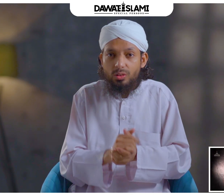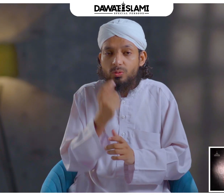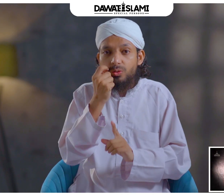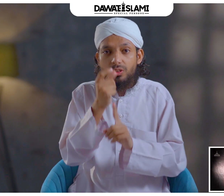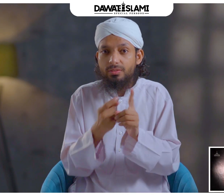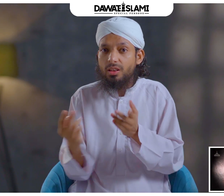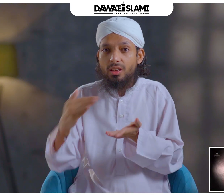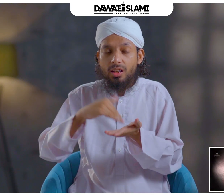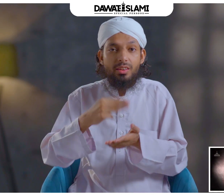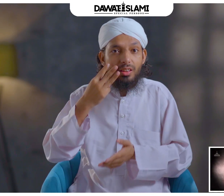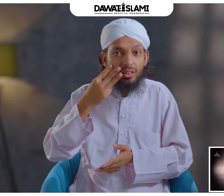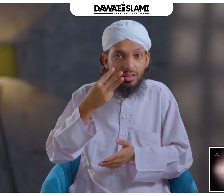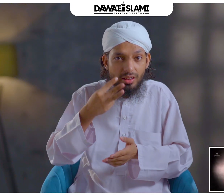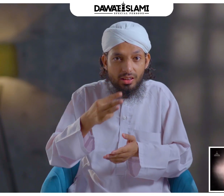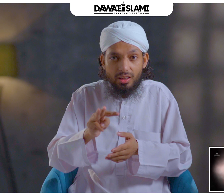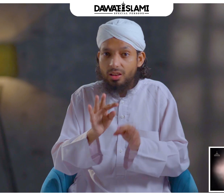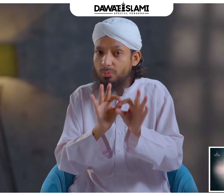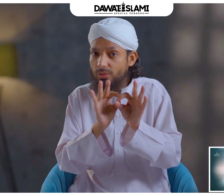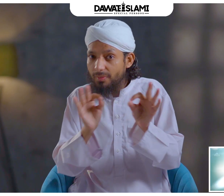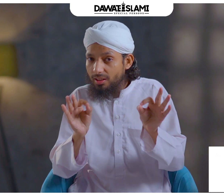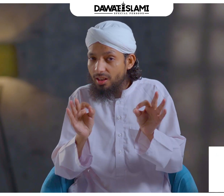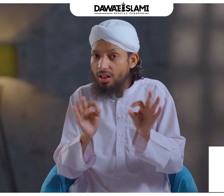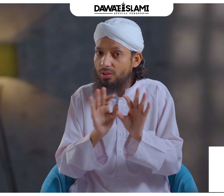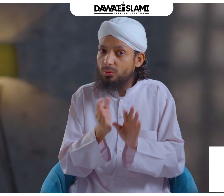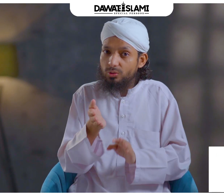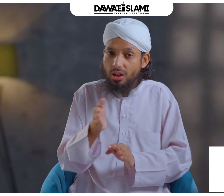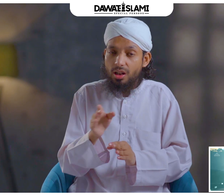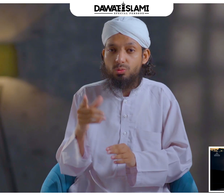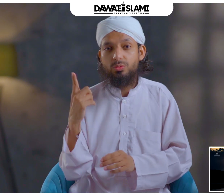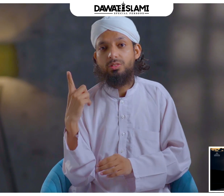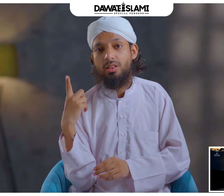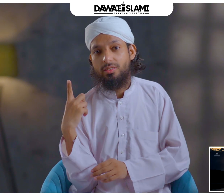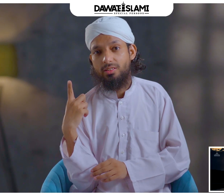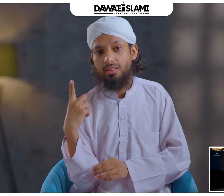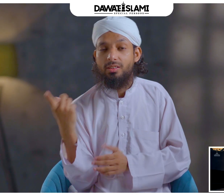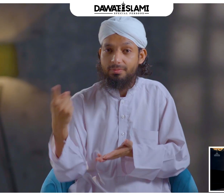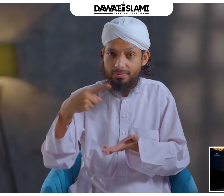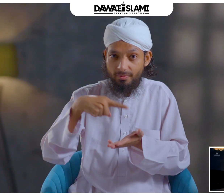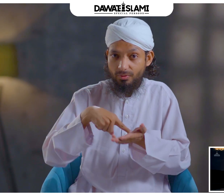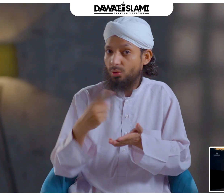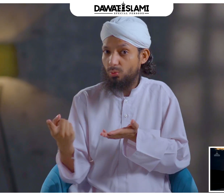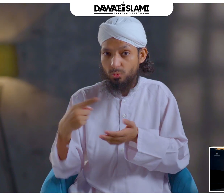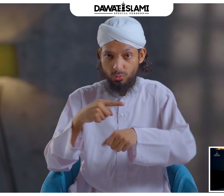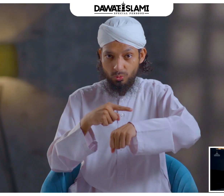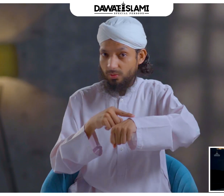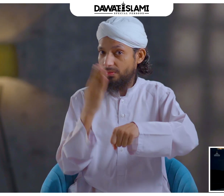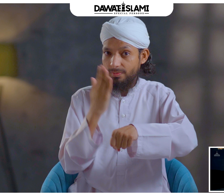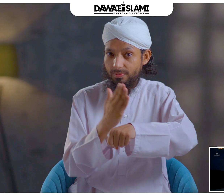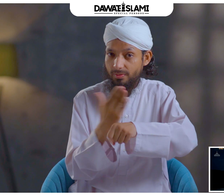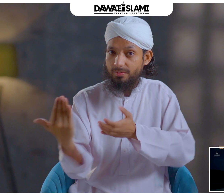اے ابوذر، ہمارا مجرم کہاں ہے؟ جواب دیا، تیسرے دن کا پورا حصہ جب تک نہ گزر جائے اس کا